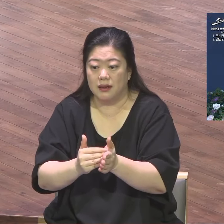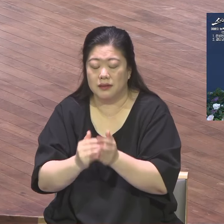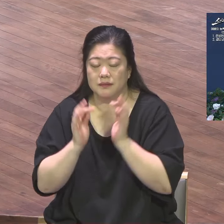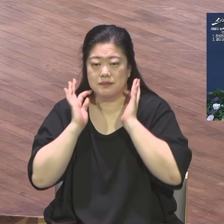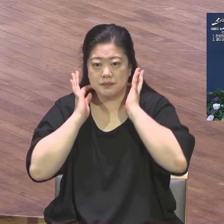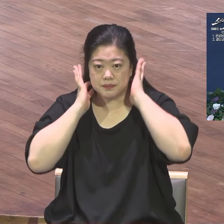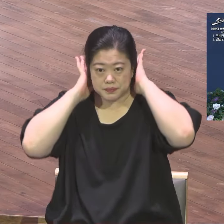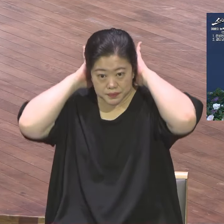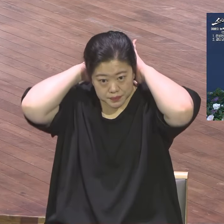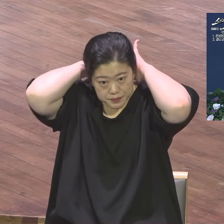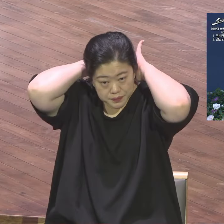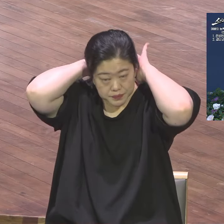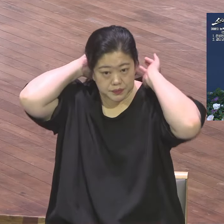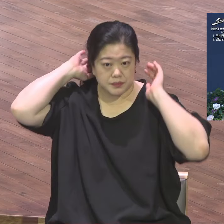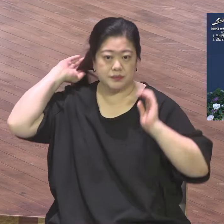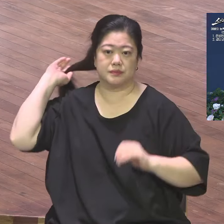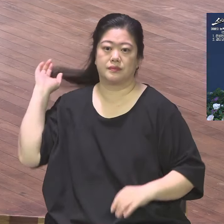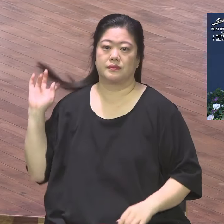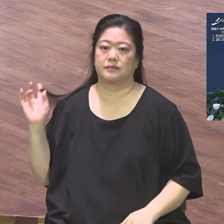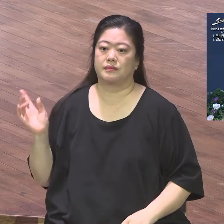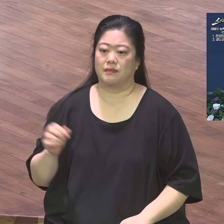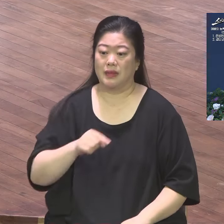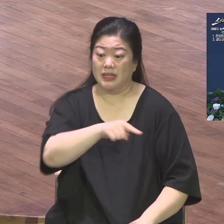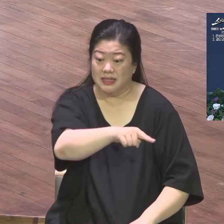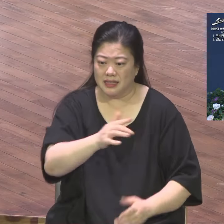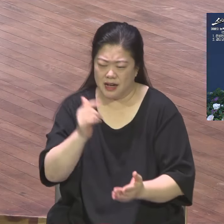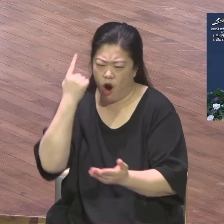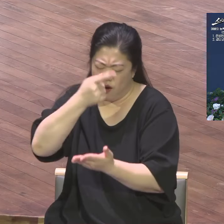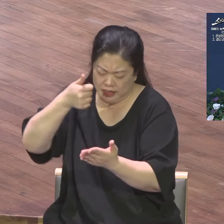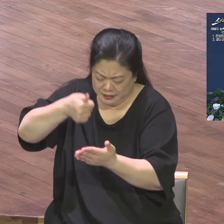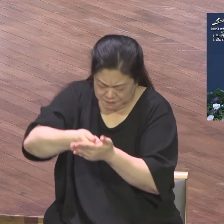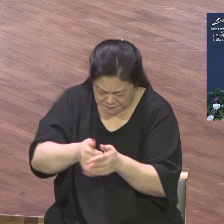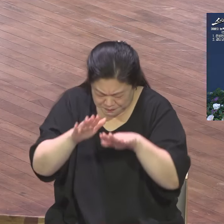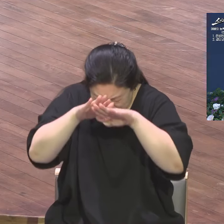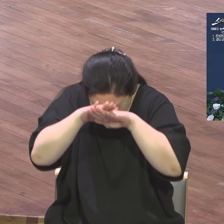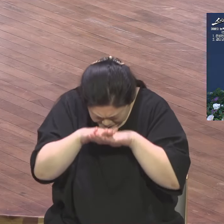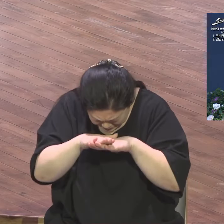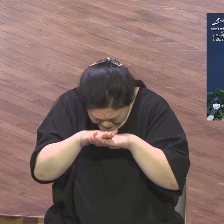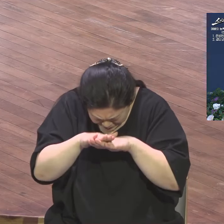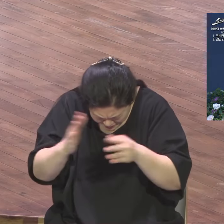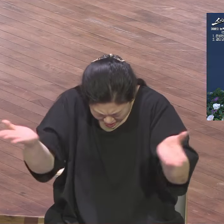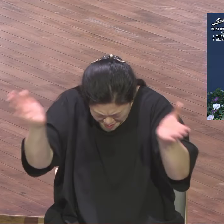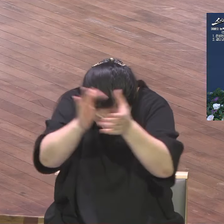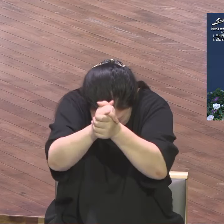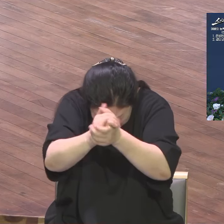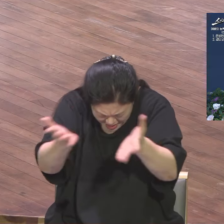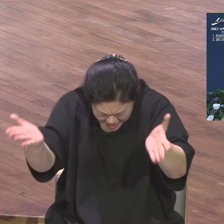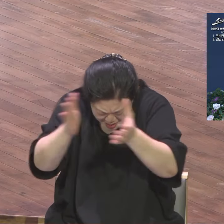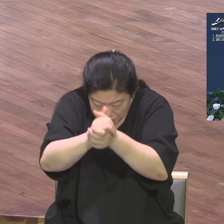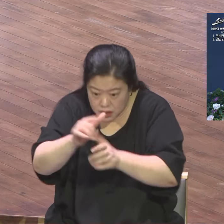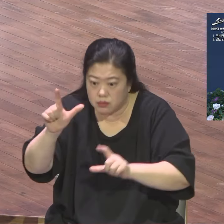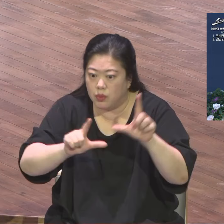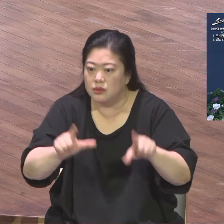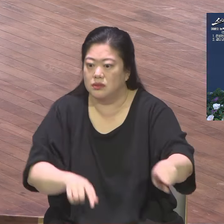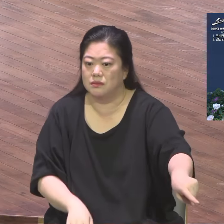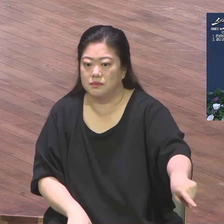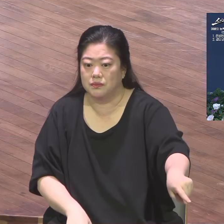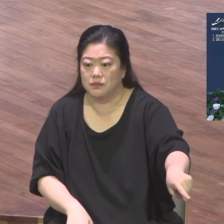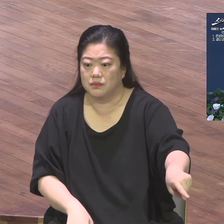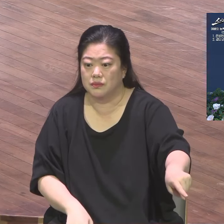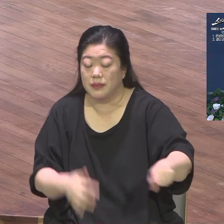이 모습이 예배드린 자의 참모습이에요. 이렇게 말씀에 아멘으로 화답할